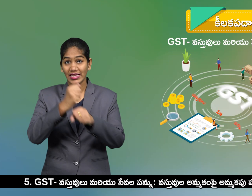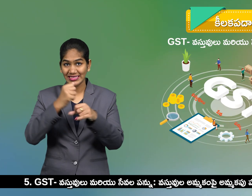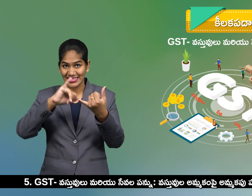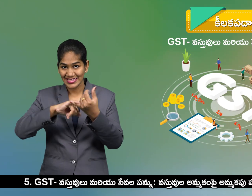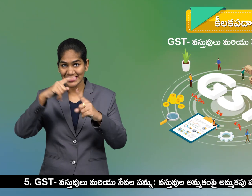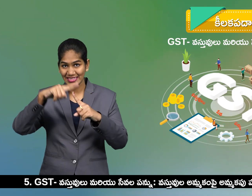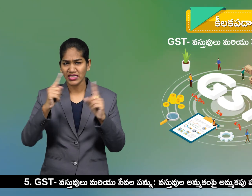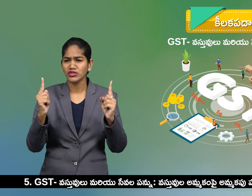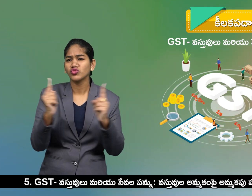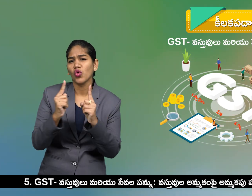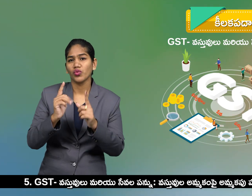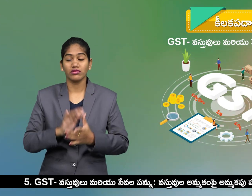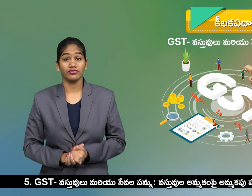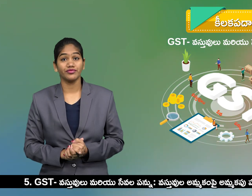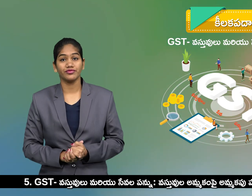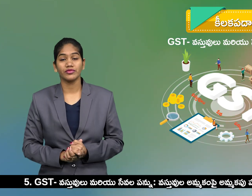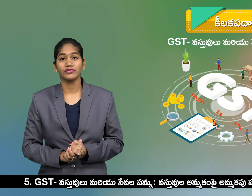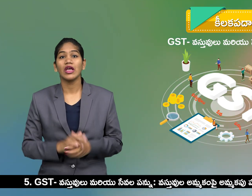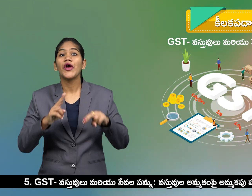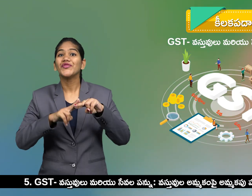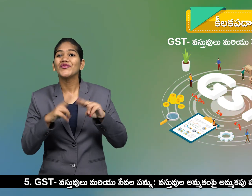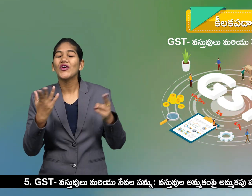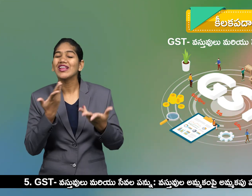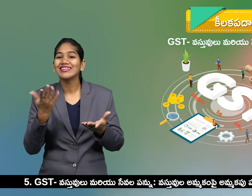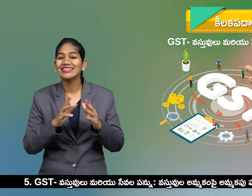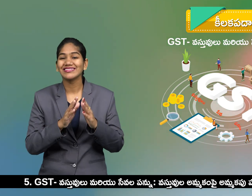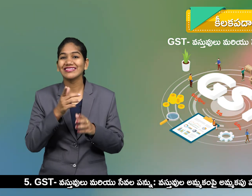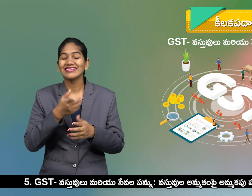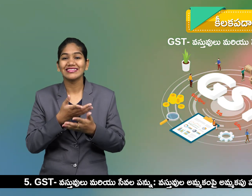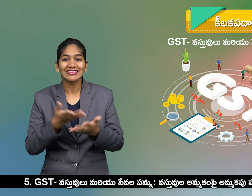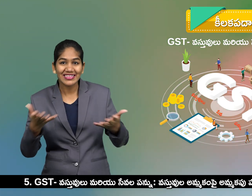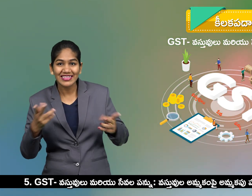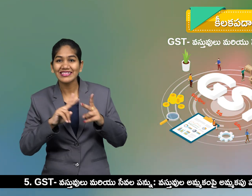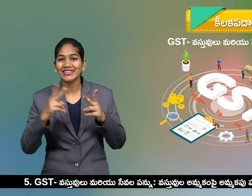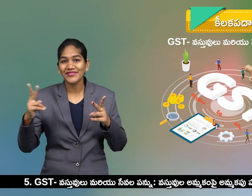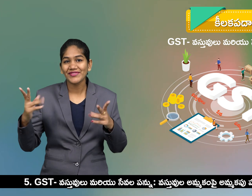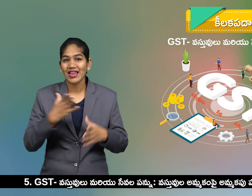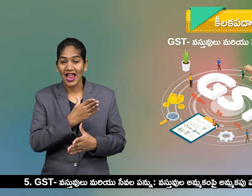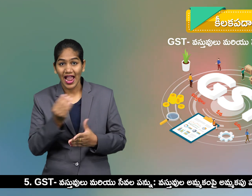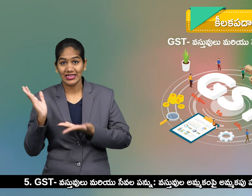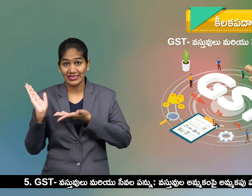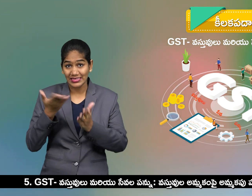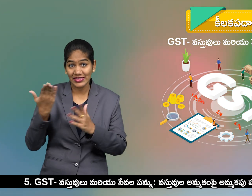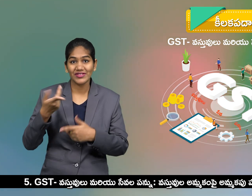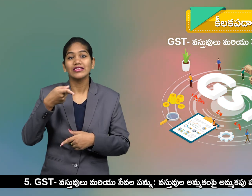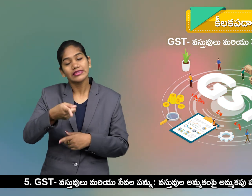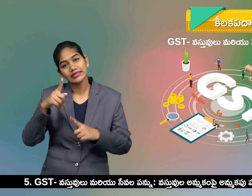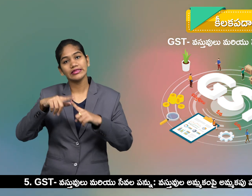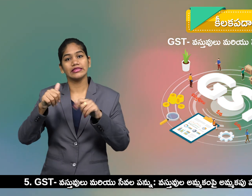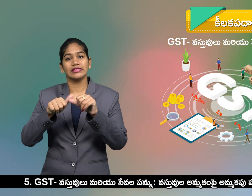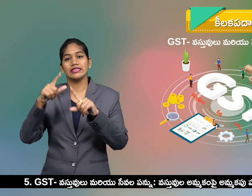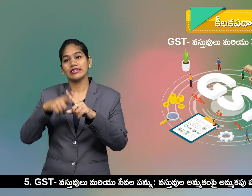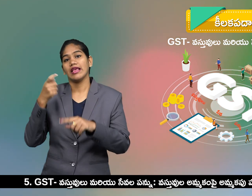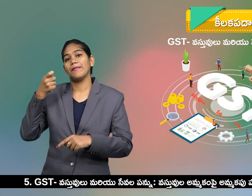5. జీఎస్టీ వస్తువులు మరియు సేవల పన్ను. వస్తువుల అమ్మకంపై అమ్మకపు పన్ను